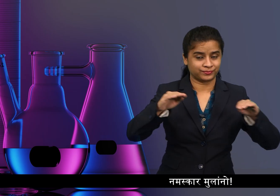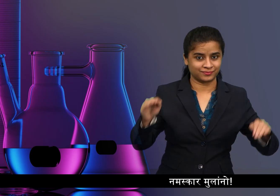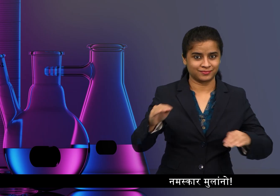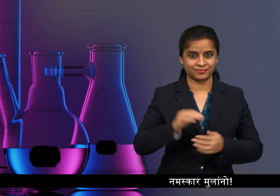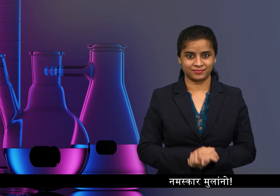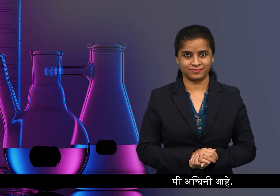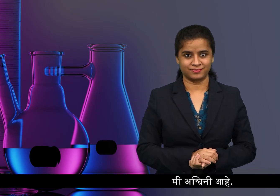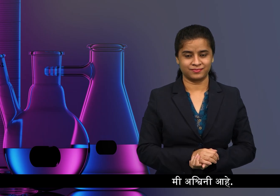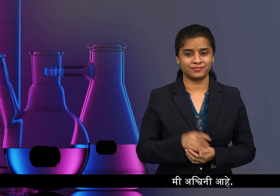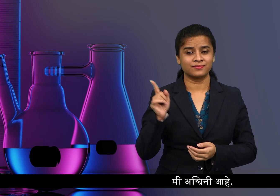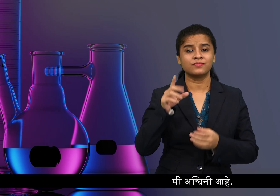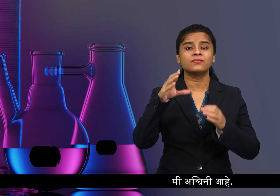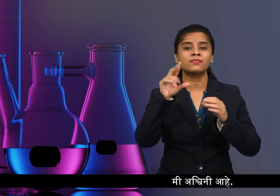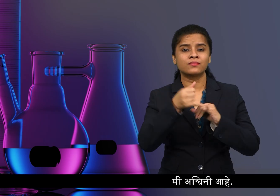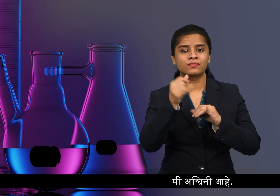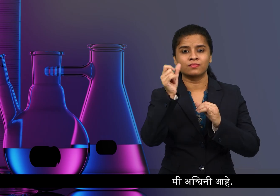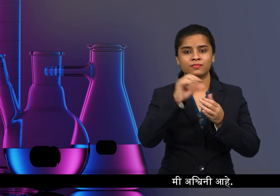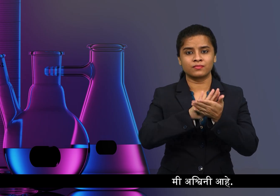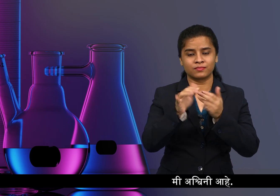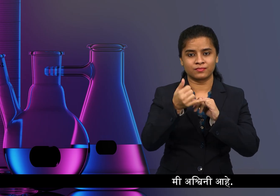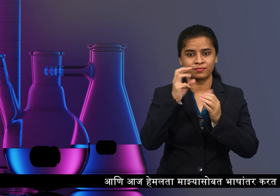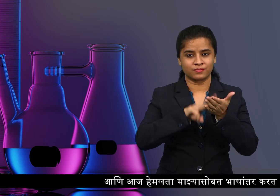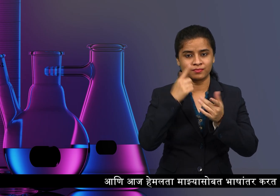मुलांनो, मी अश्विनी आहे.